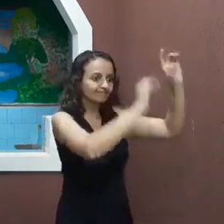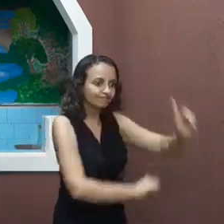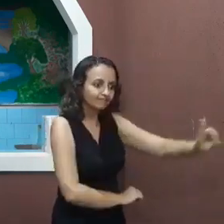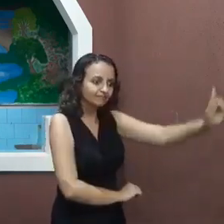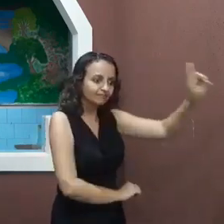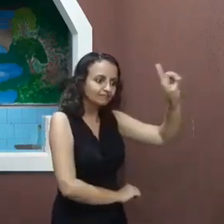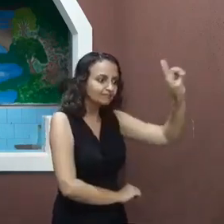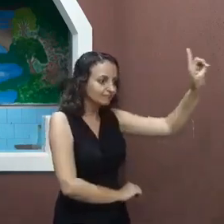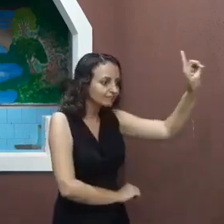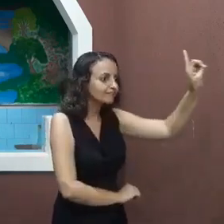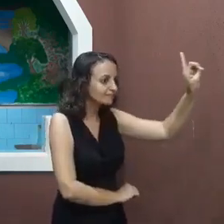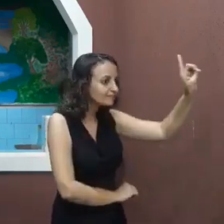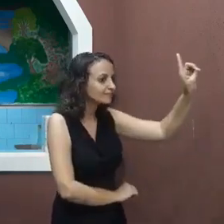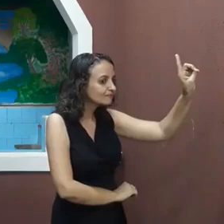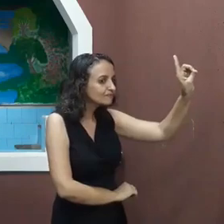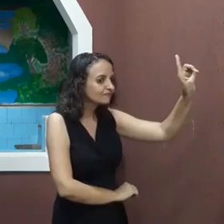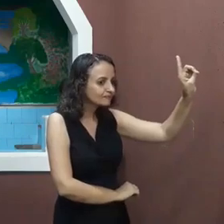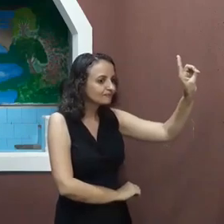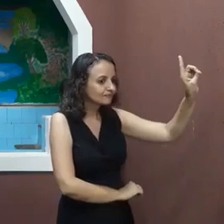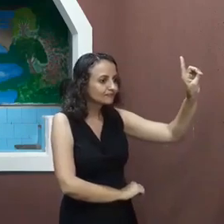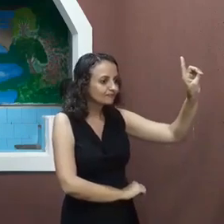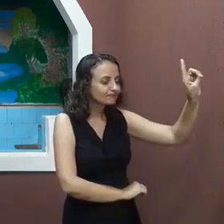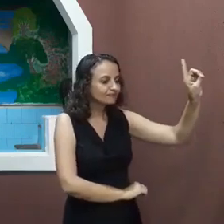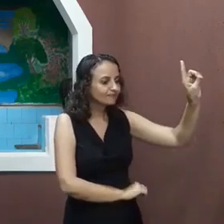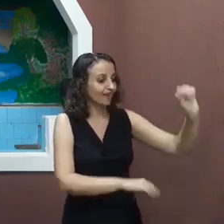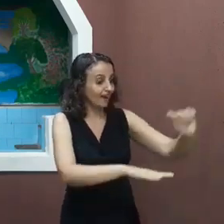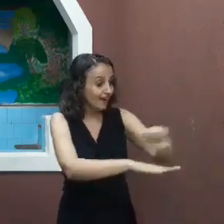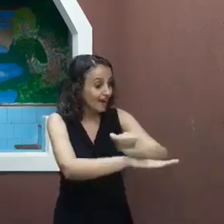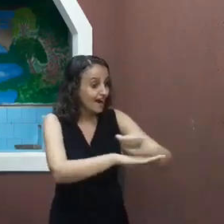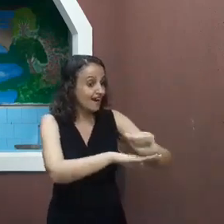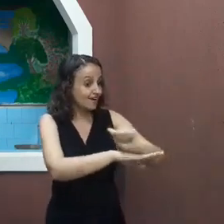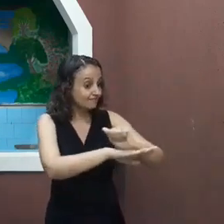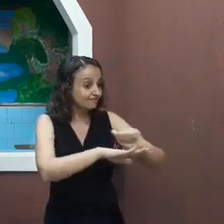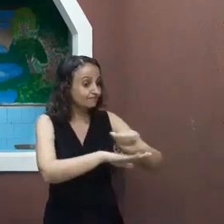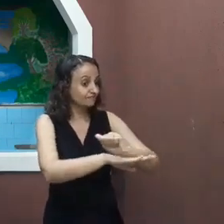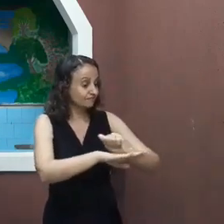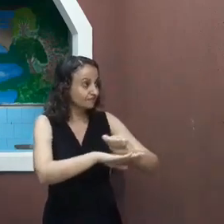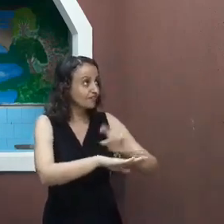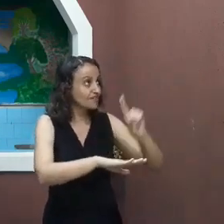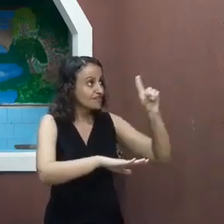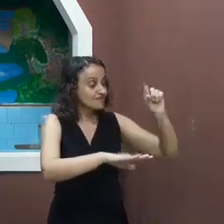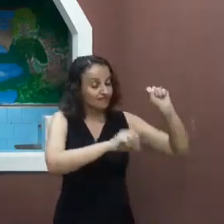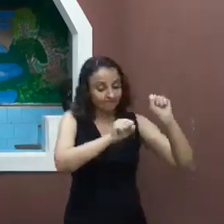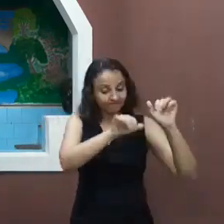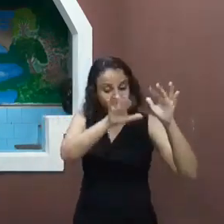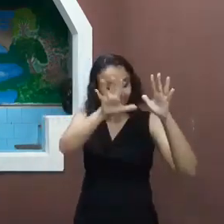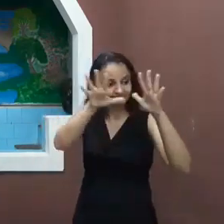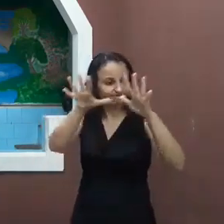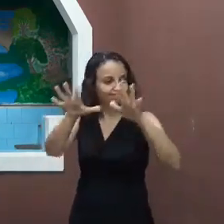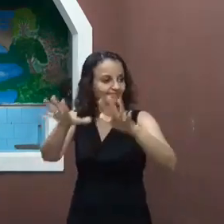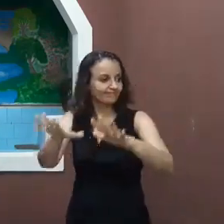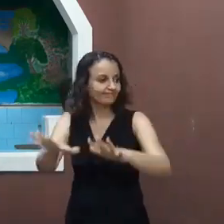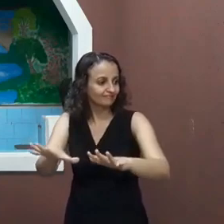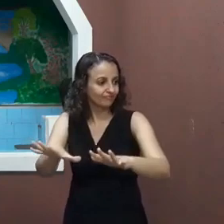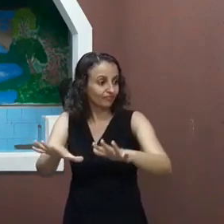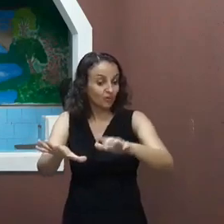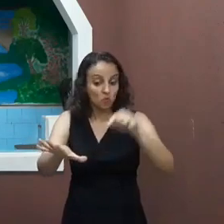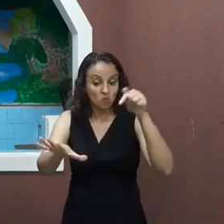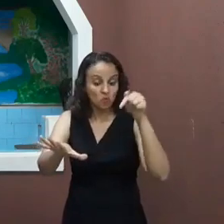Deus fez com que Abraão fosse reconhecido como pai da